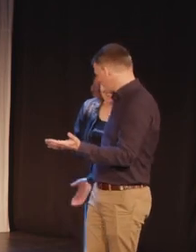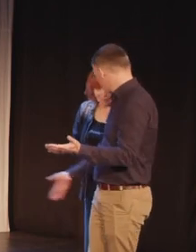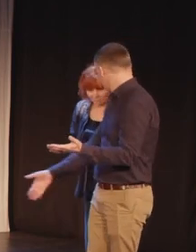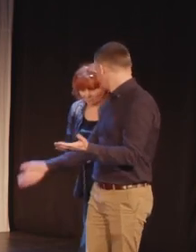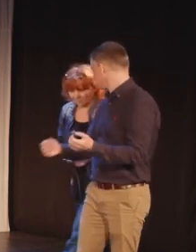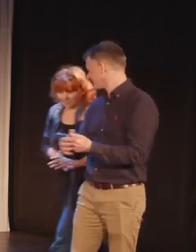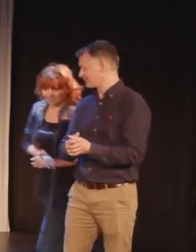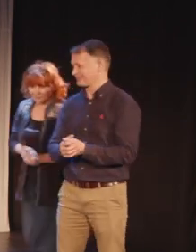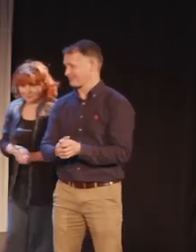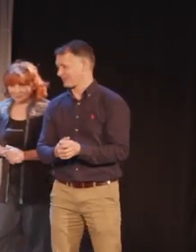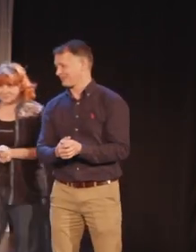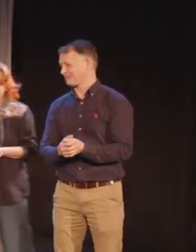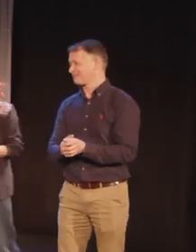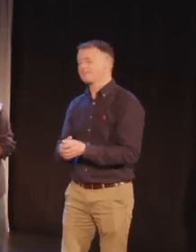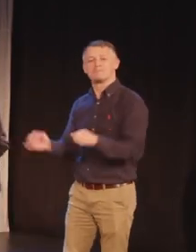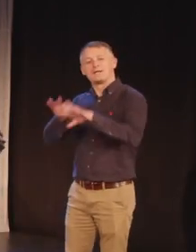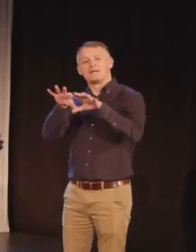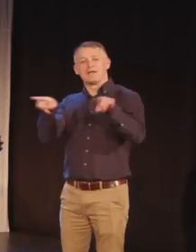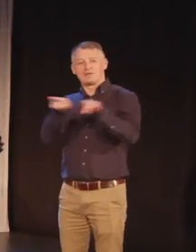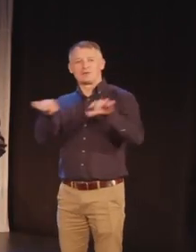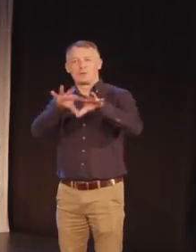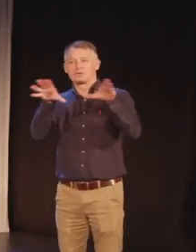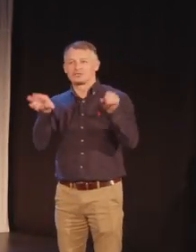încheiere în simetrie cu începutul.